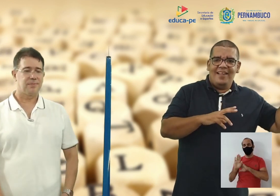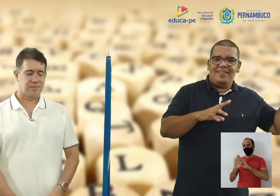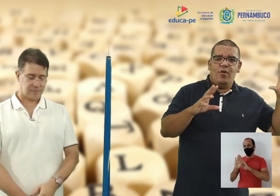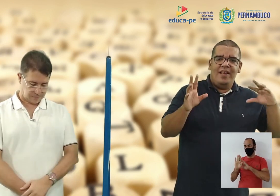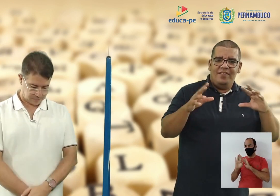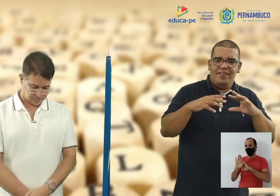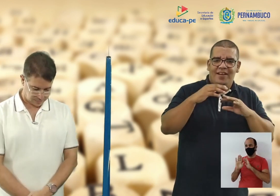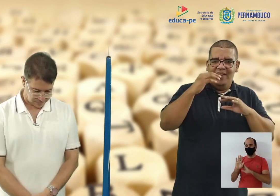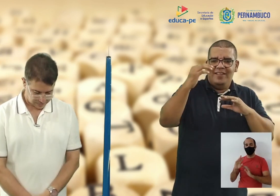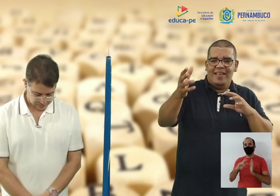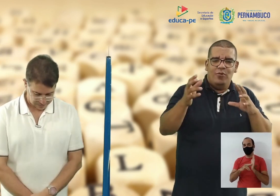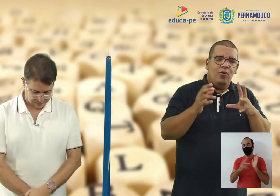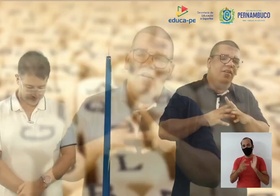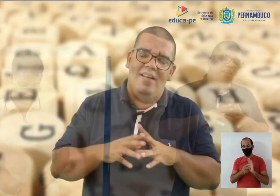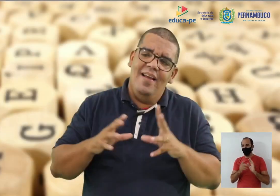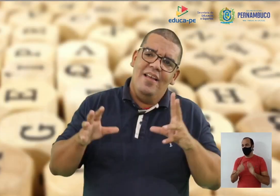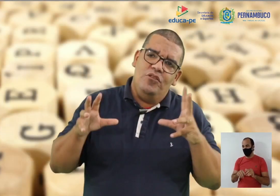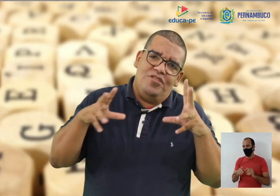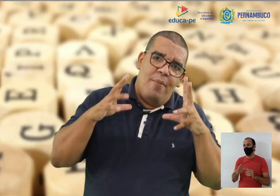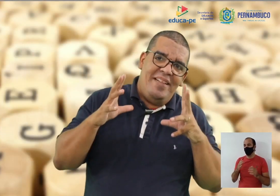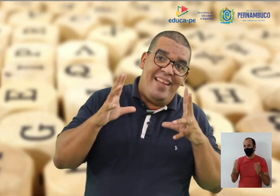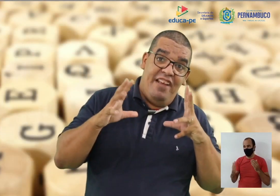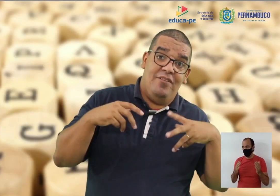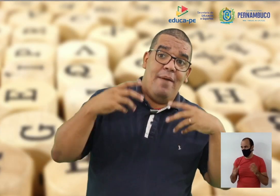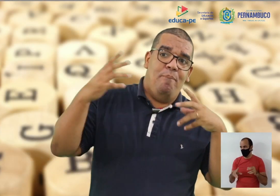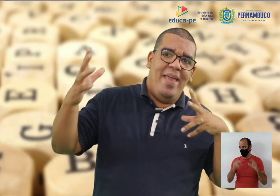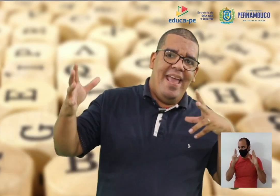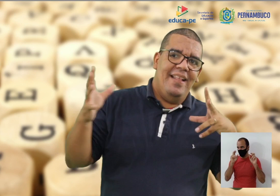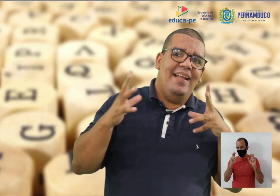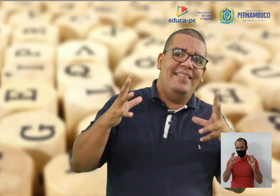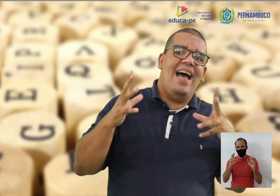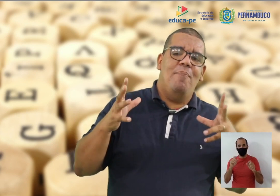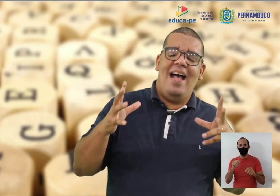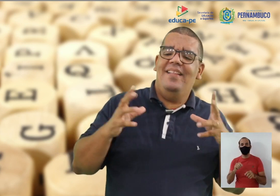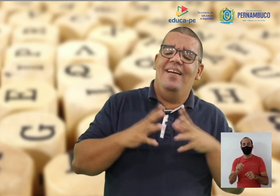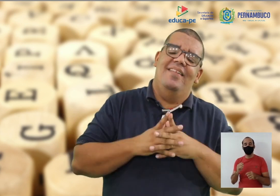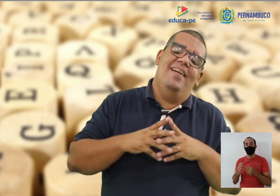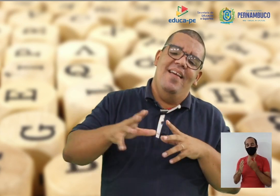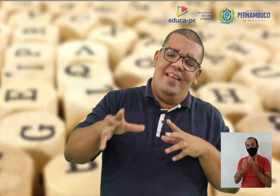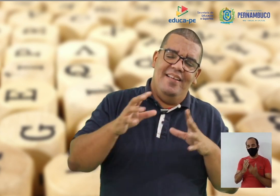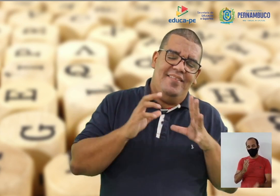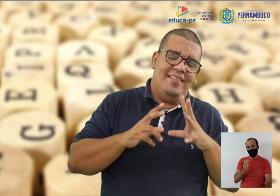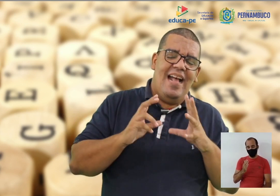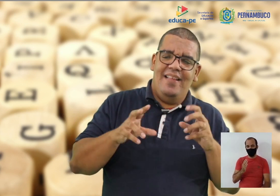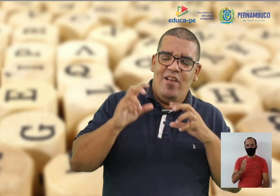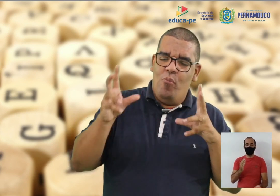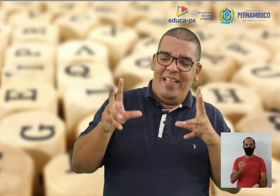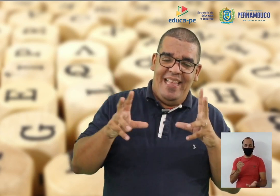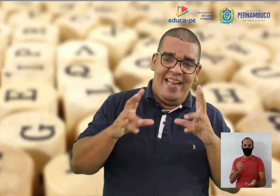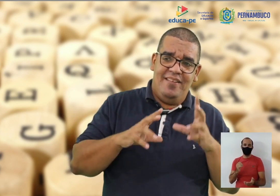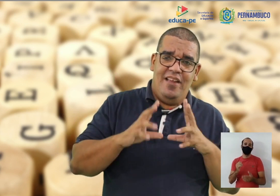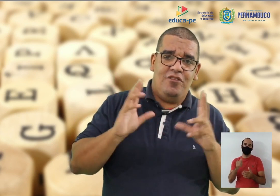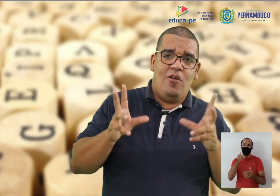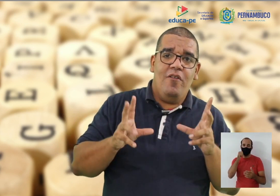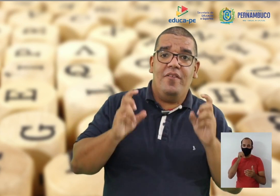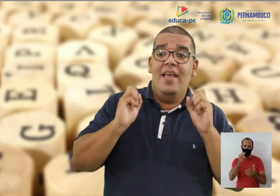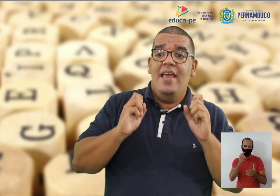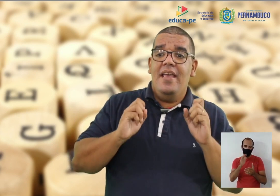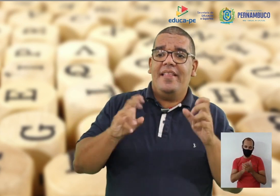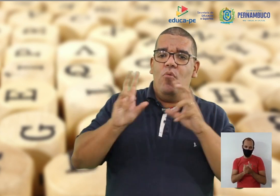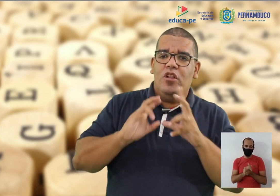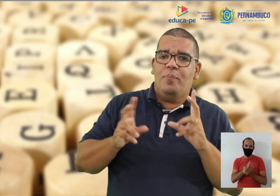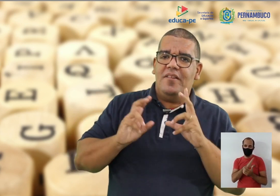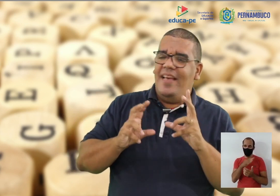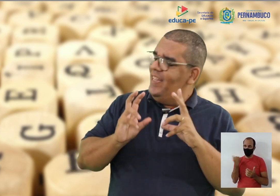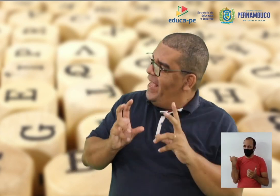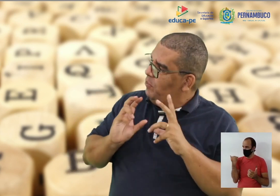em relação à elegia anterior, né? Justamente essa questão da perda da amada, né? Que é citada aí com muita clareza na estrofe. E